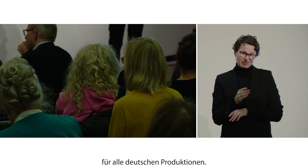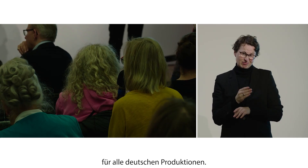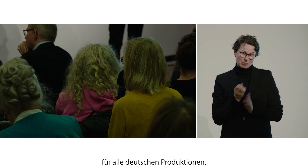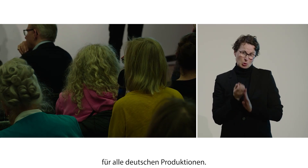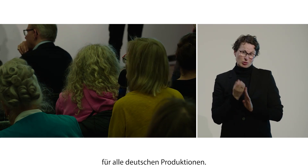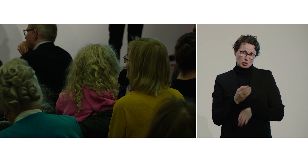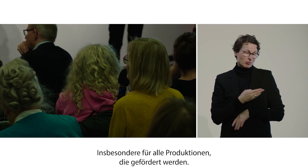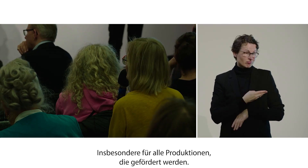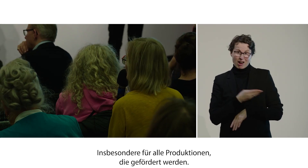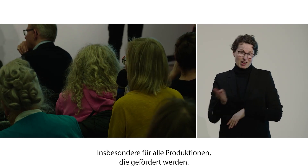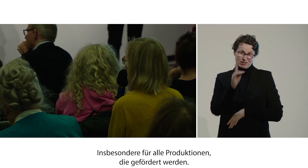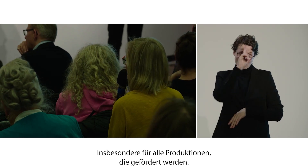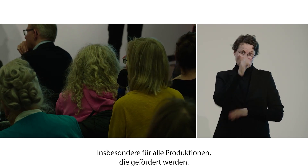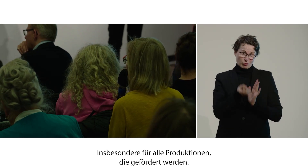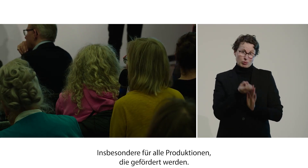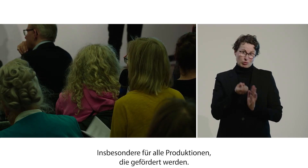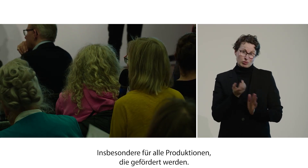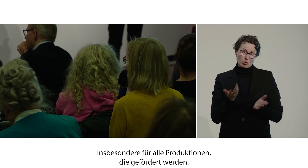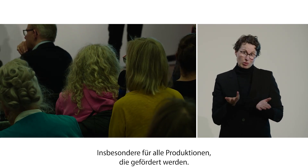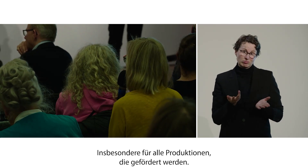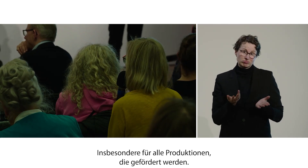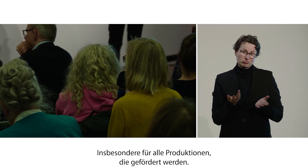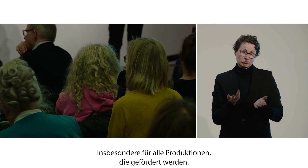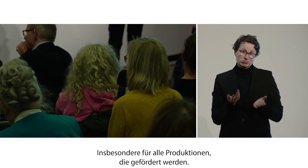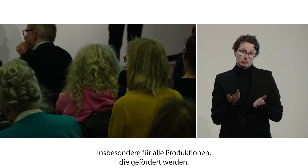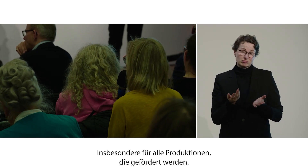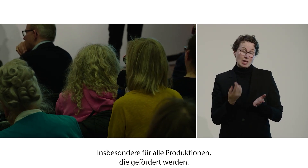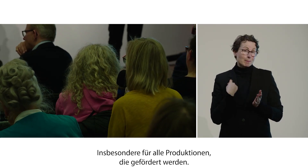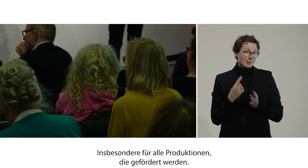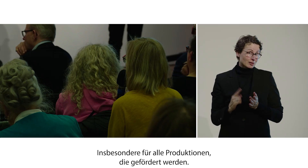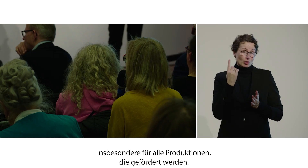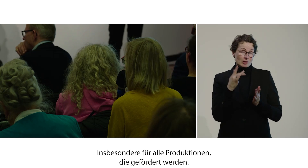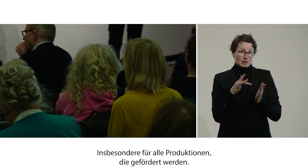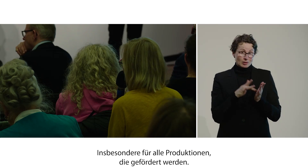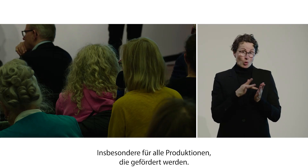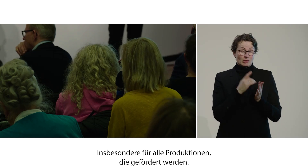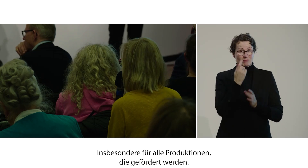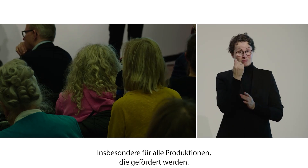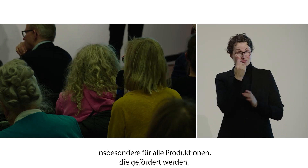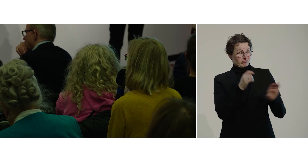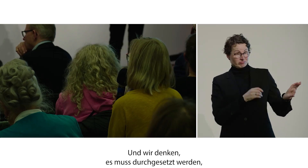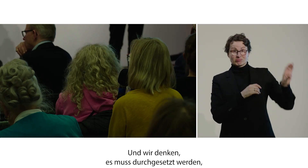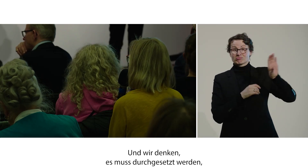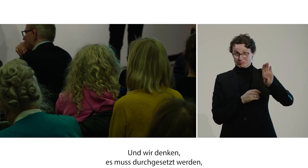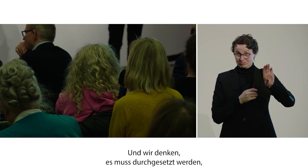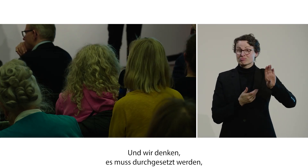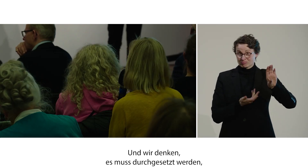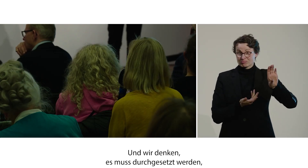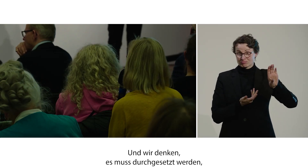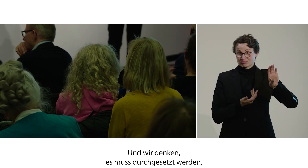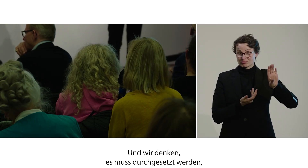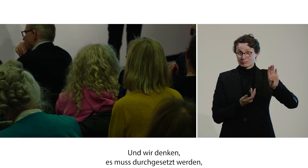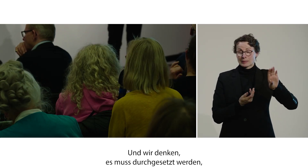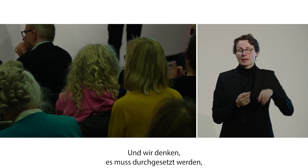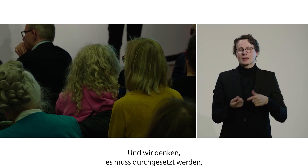Produktionen, insbesondere auch für alle Produktionen, die gefördert werden. Und wir wünschen